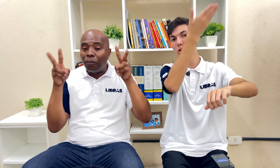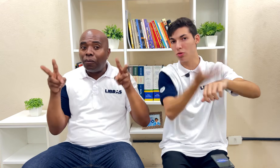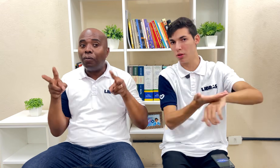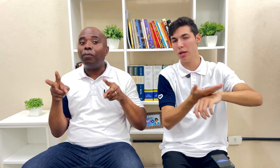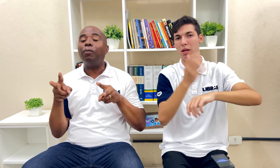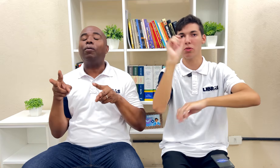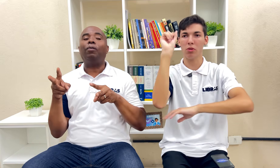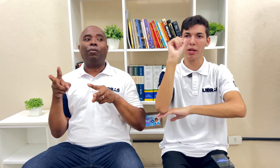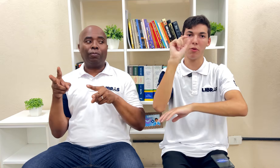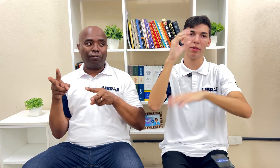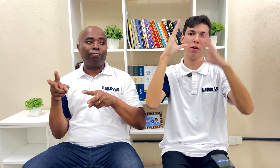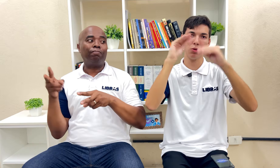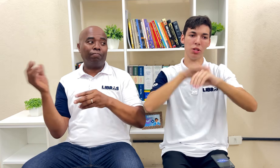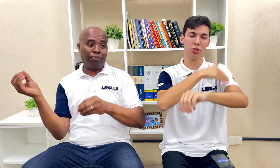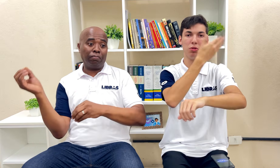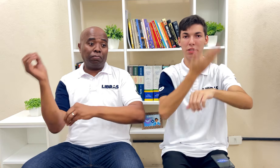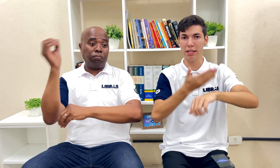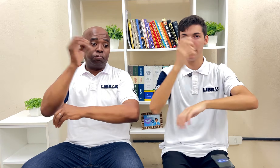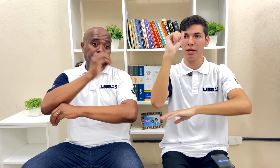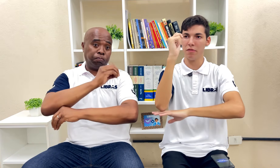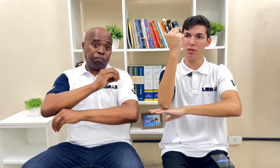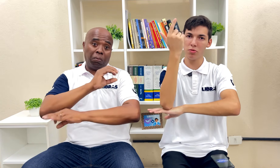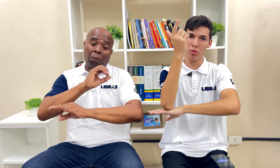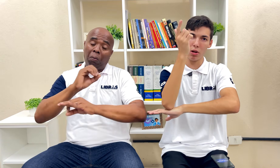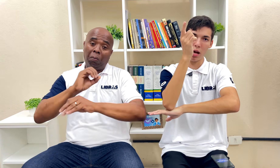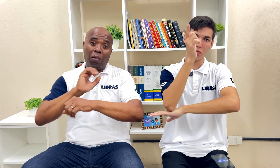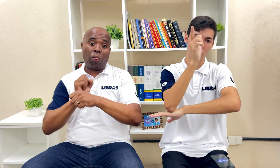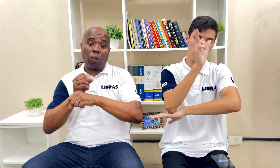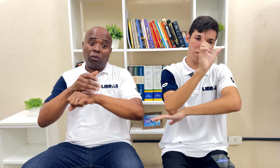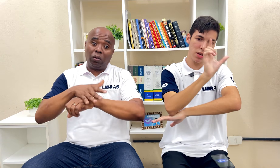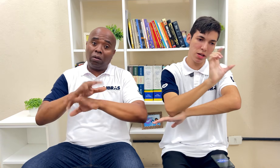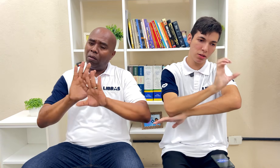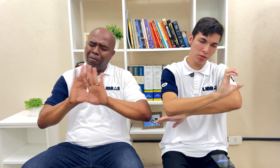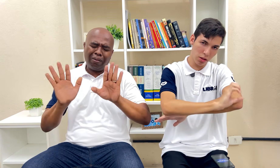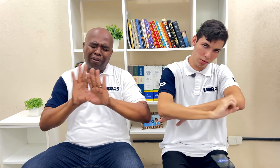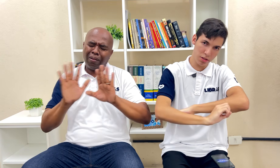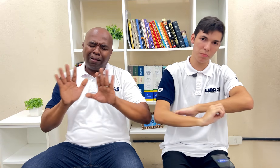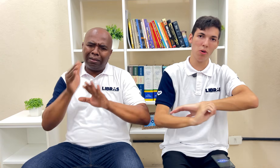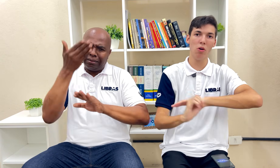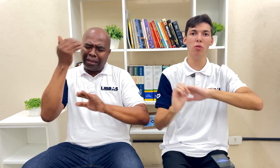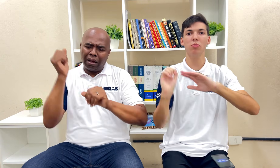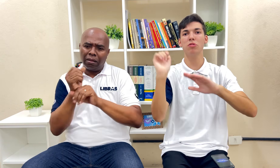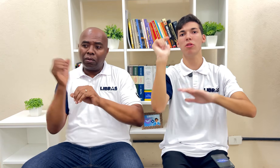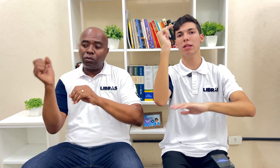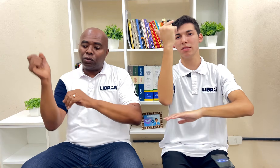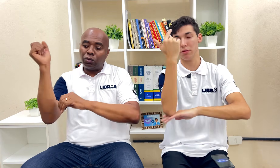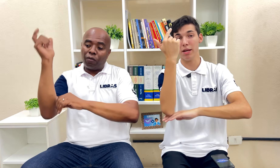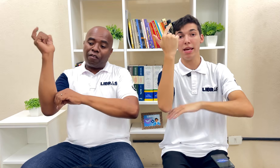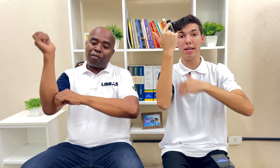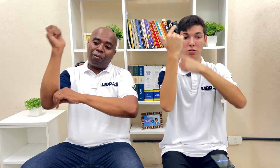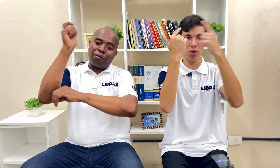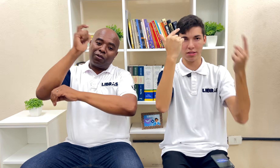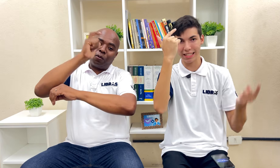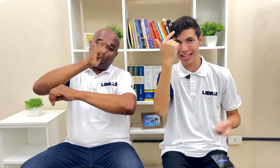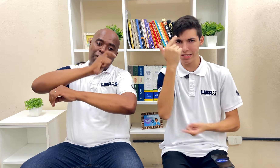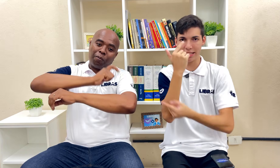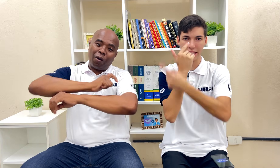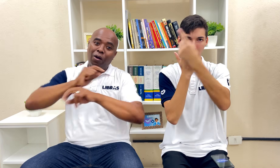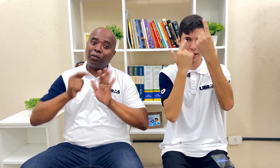todo, eu coloquei ou então a noite toda. Eu fiz o sol vindo, a lua se pondo, o sol nascendo. Isso mostra que nesse ciclo aqui